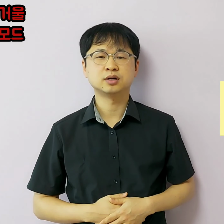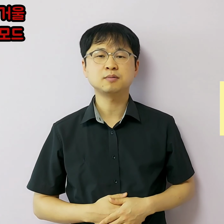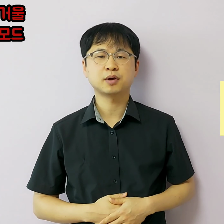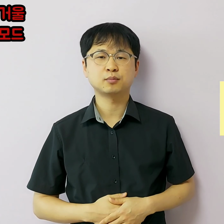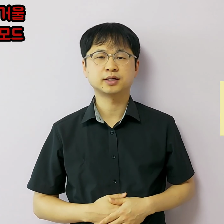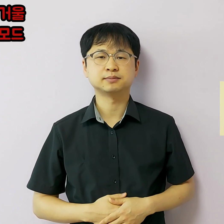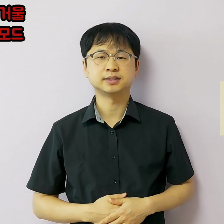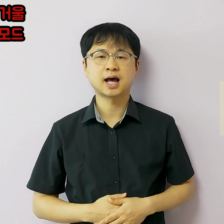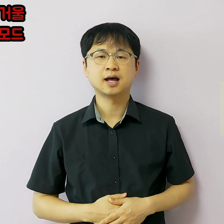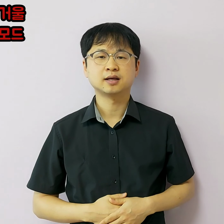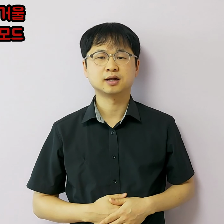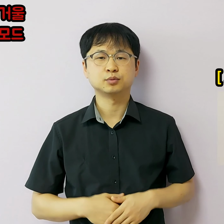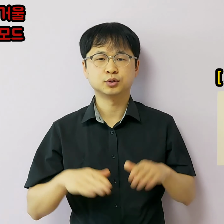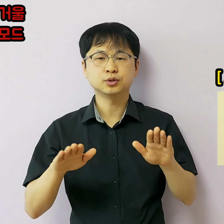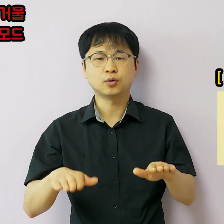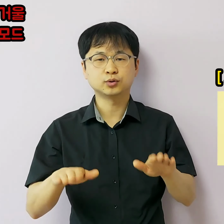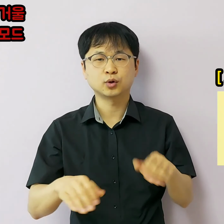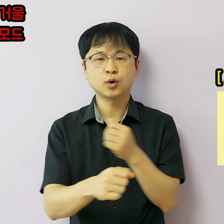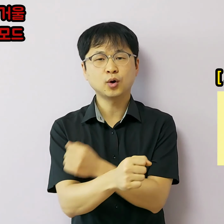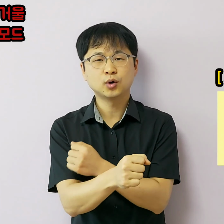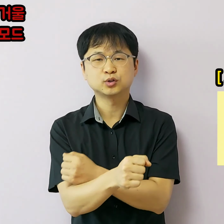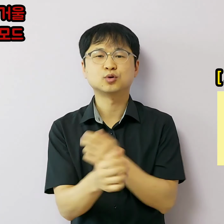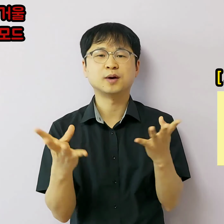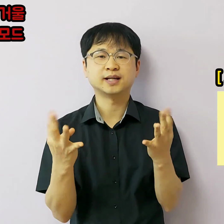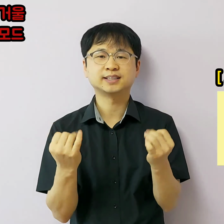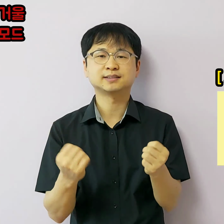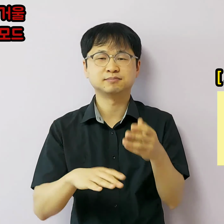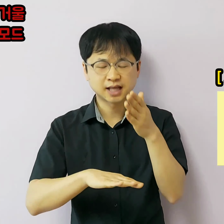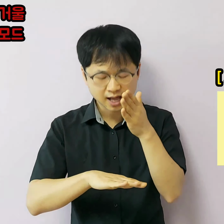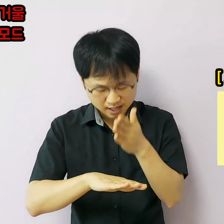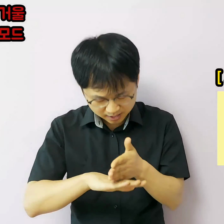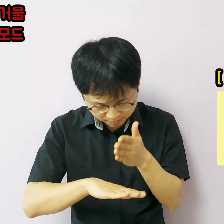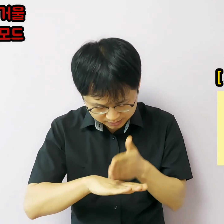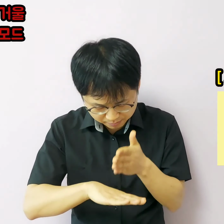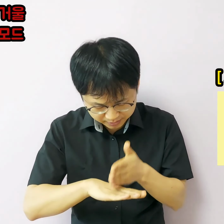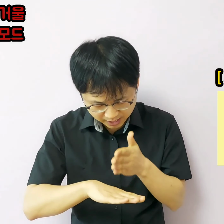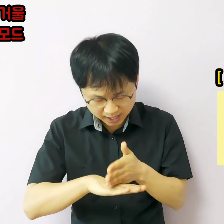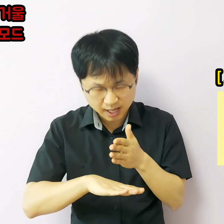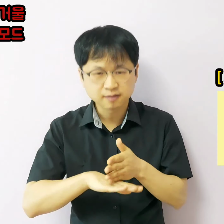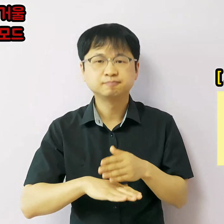오늘 배워보았습니다. 여러분 오늘도 수고 많으셨습니다. 감사합니다.